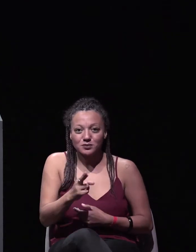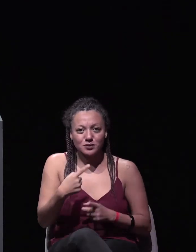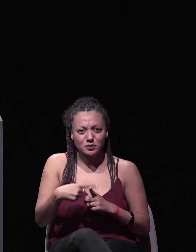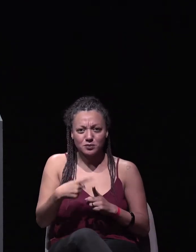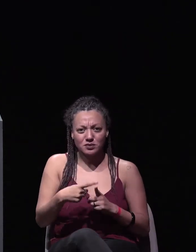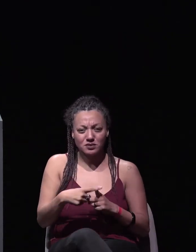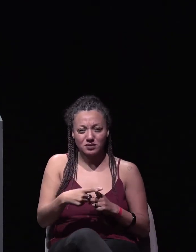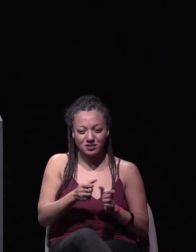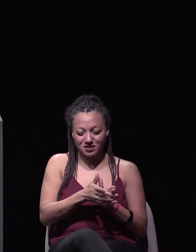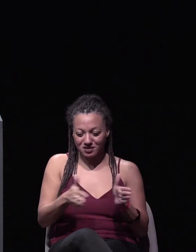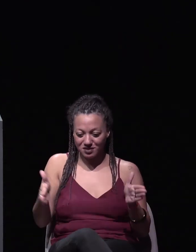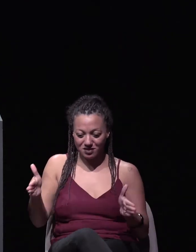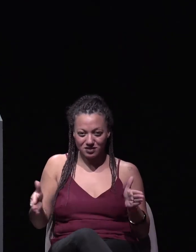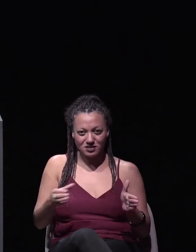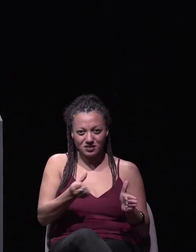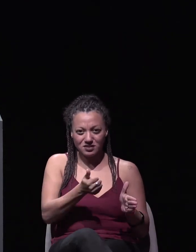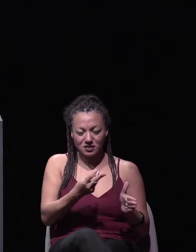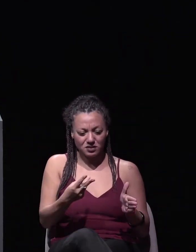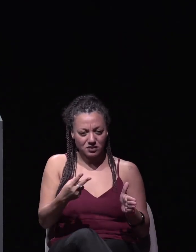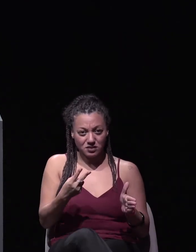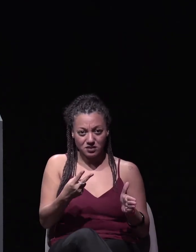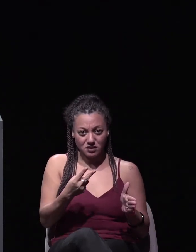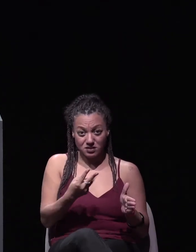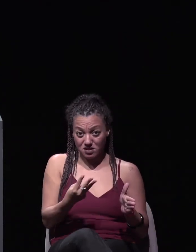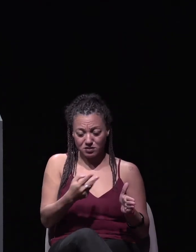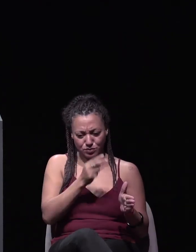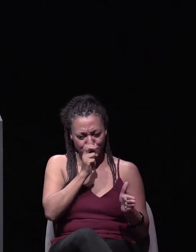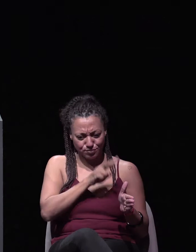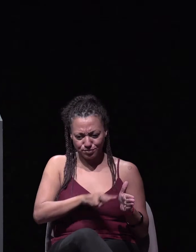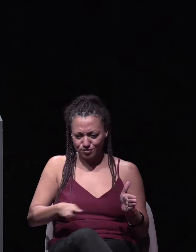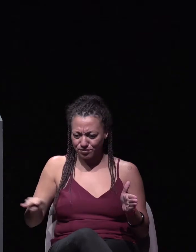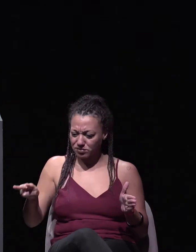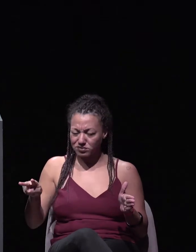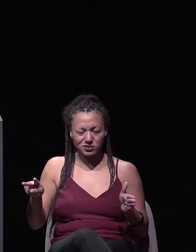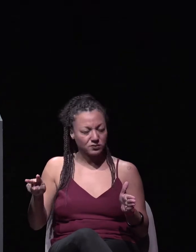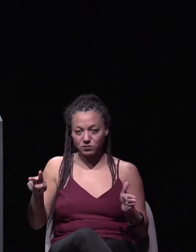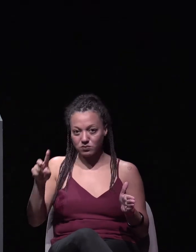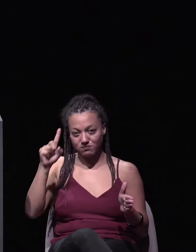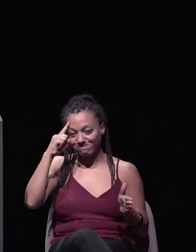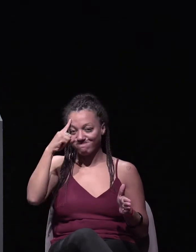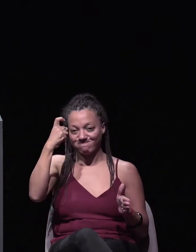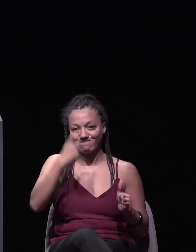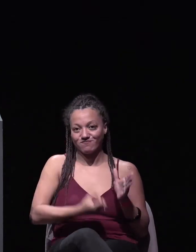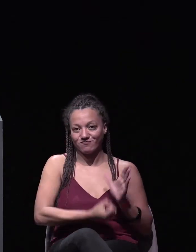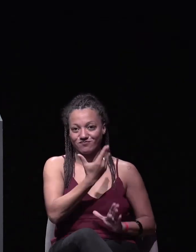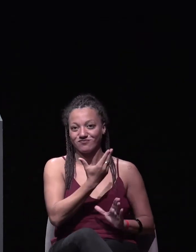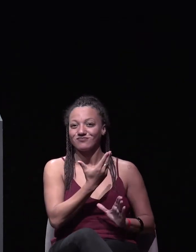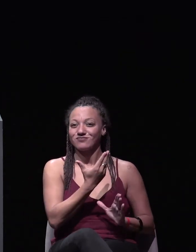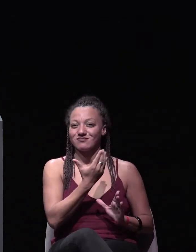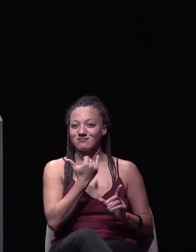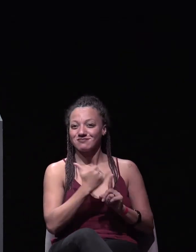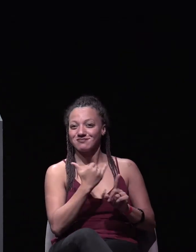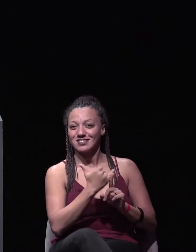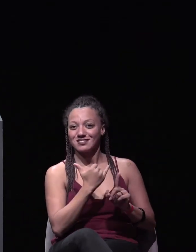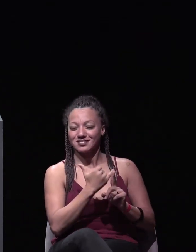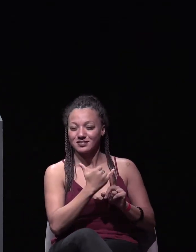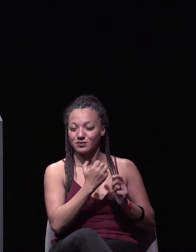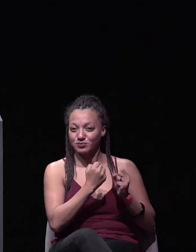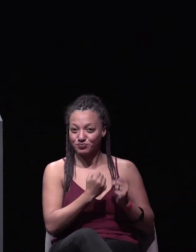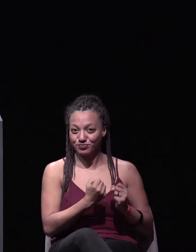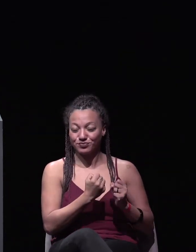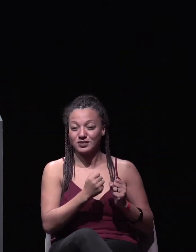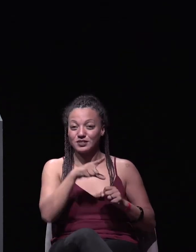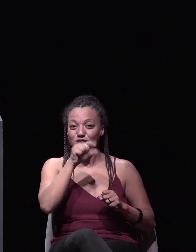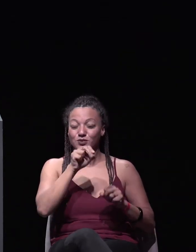visto e vivido nesse momento, ao entravar um embate com essa matéria metálica, vigorosa, e com este